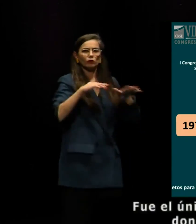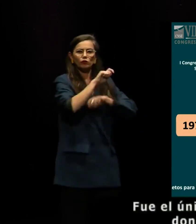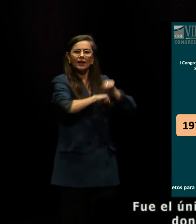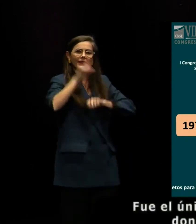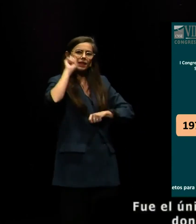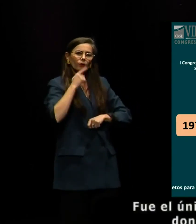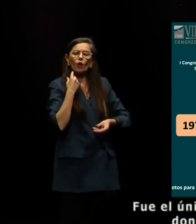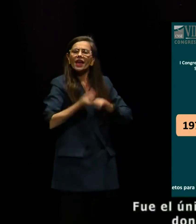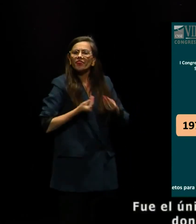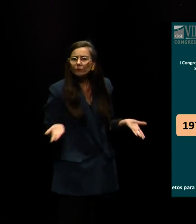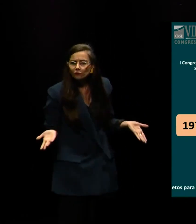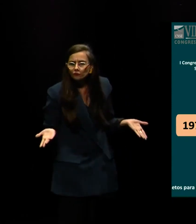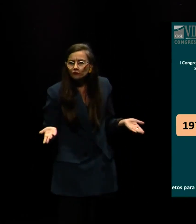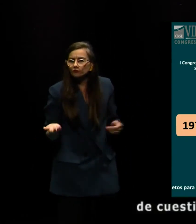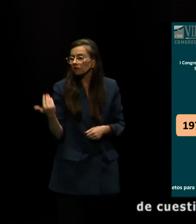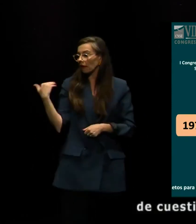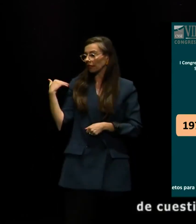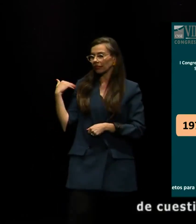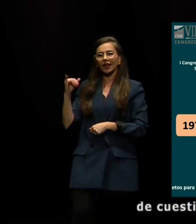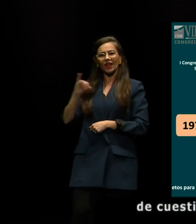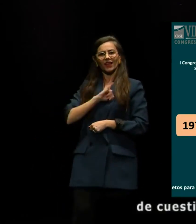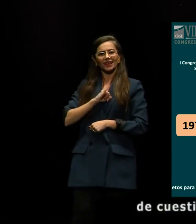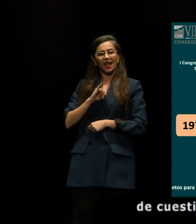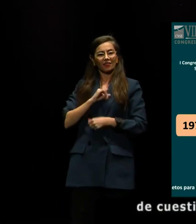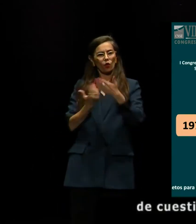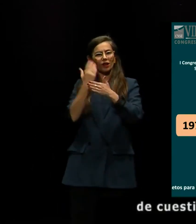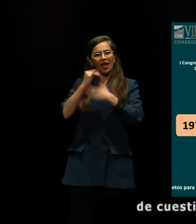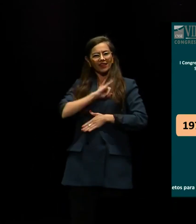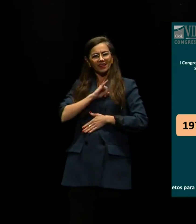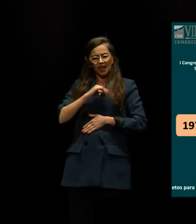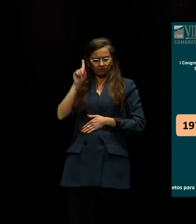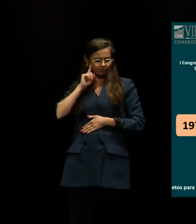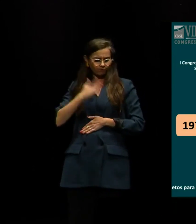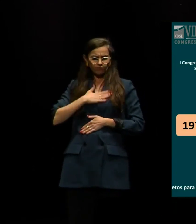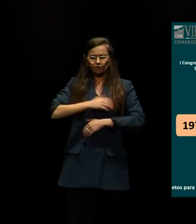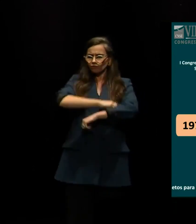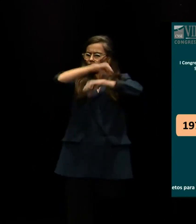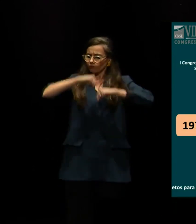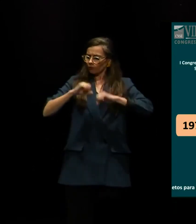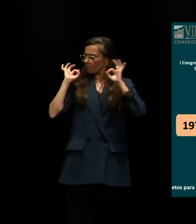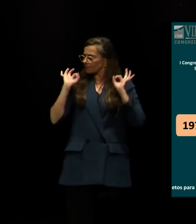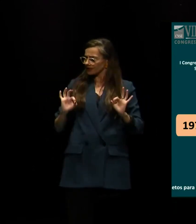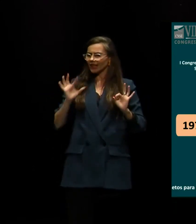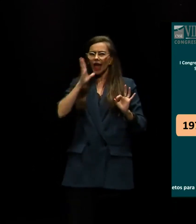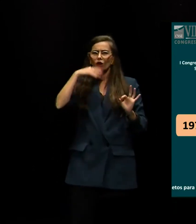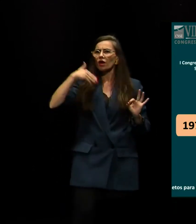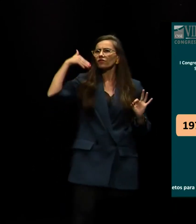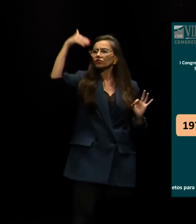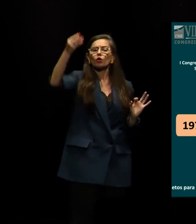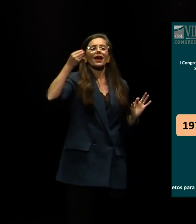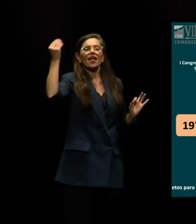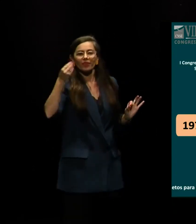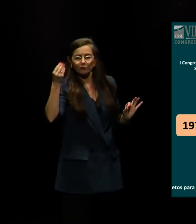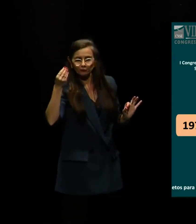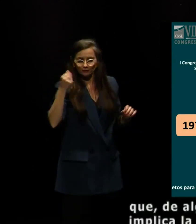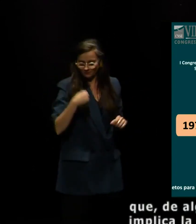implica a la comunidad sorda, es este foro, estos congresos, ¿no? En el año 98, se planteaban